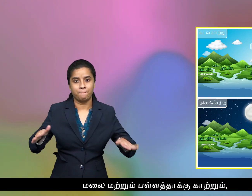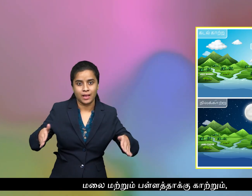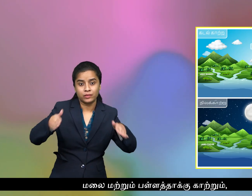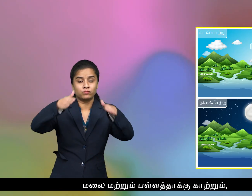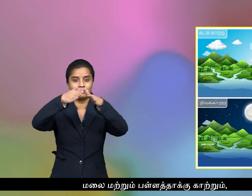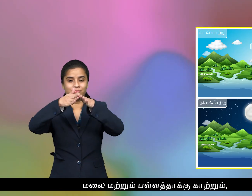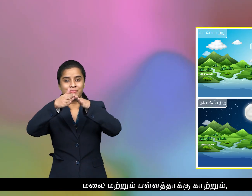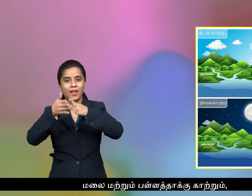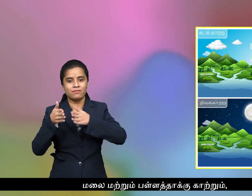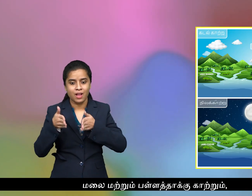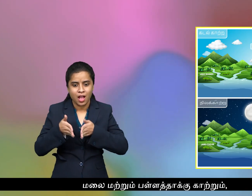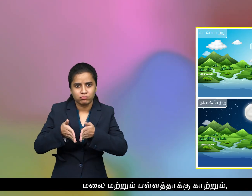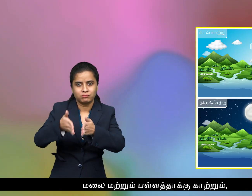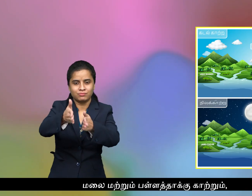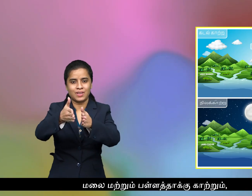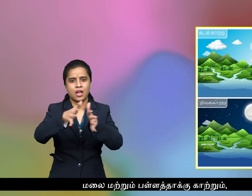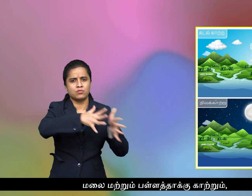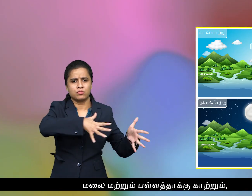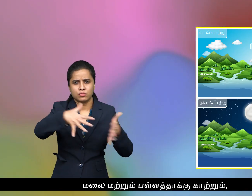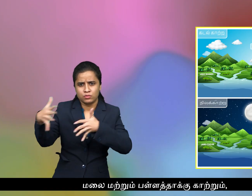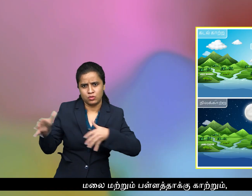மலை மற்றும் பள்ளத்தாக்கு காற்றும்